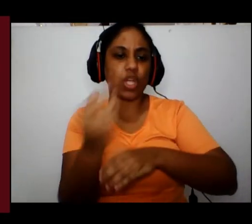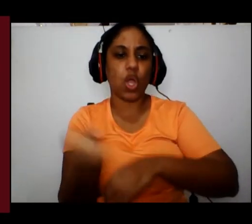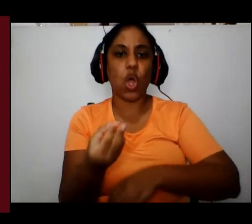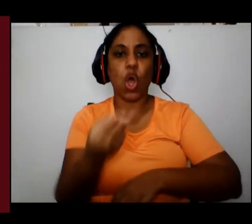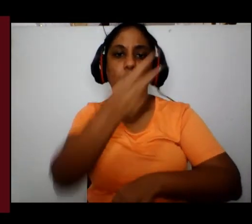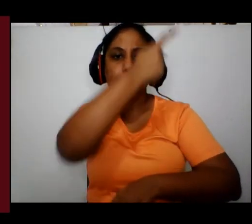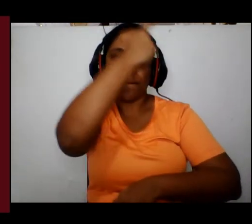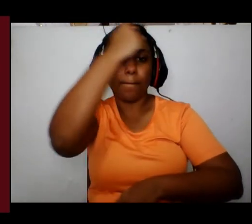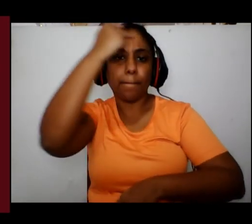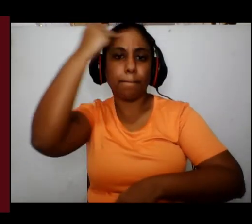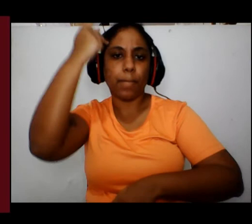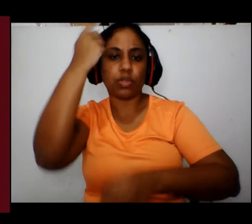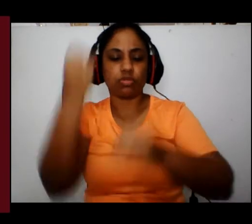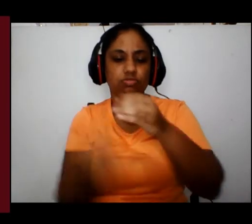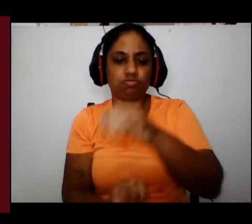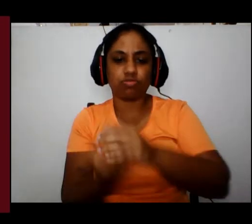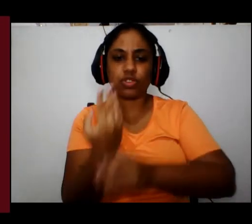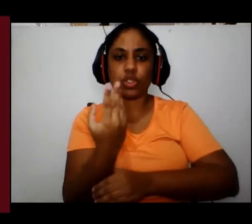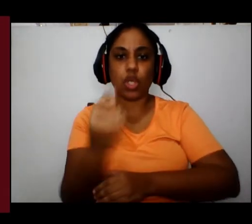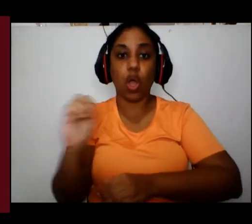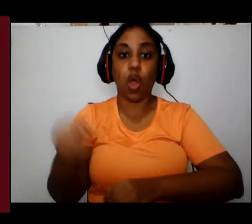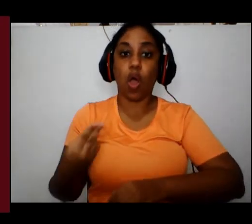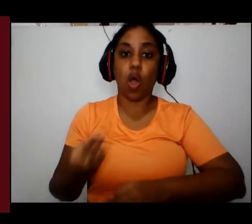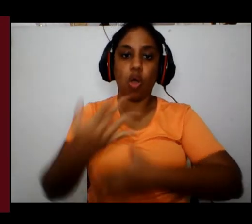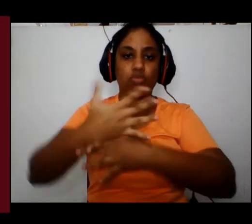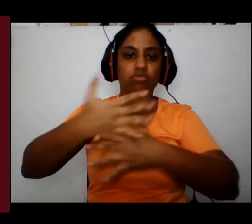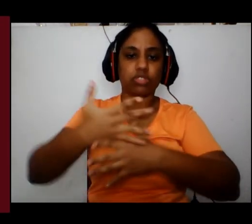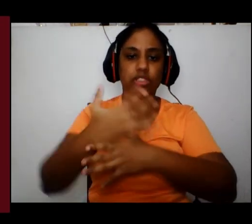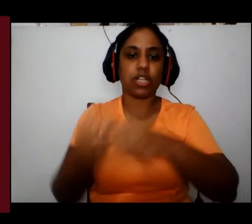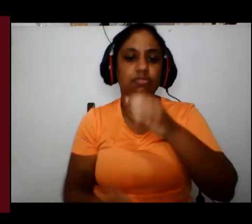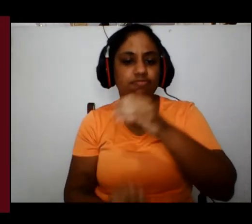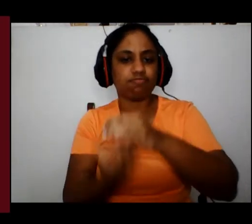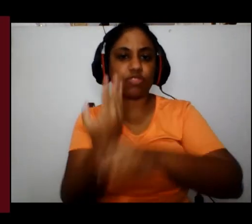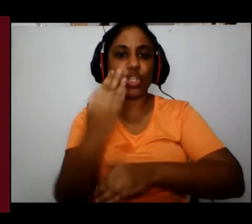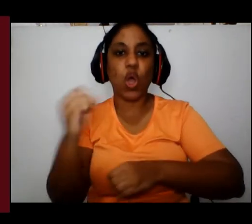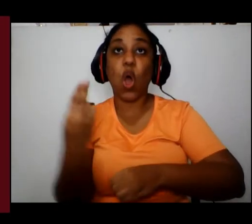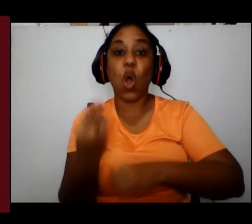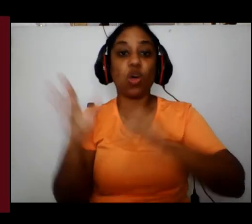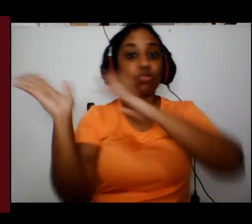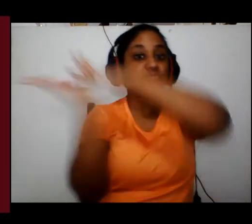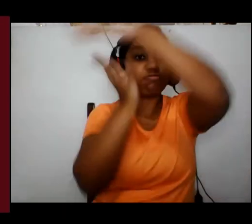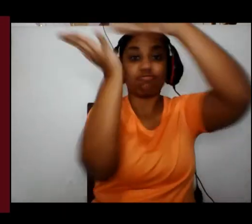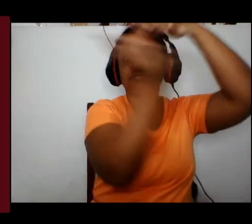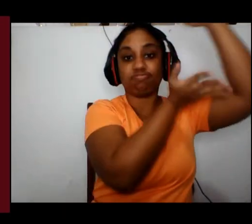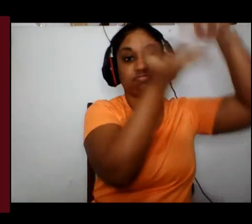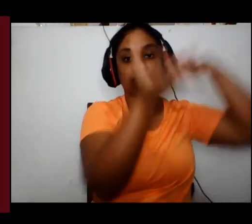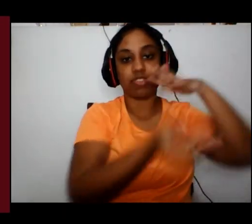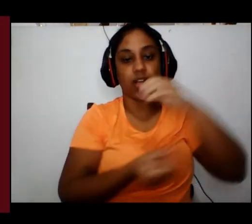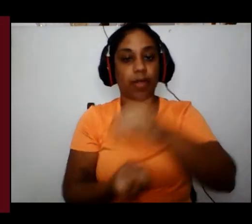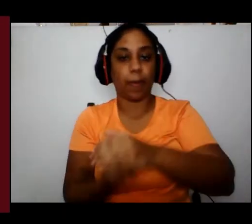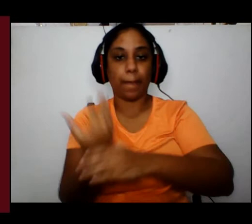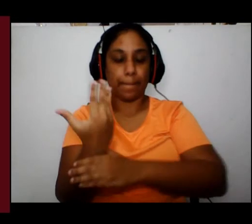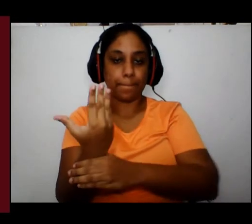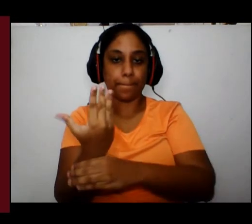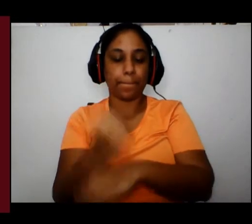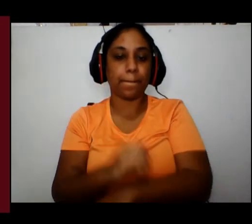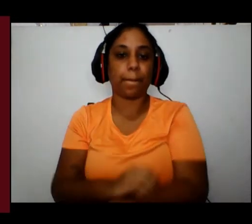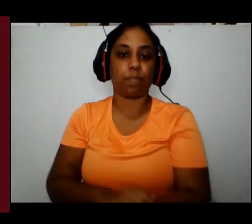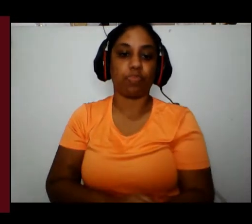explica a origem do homem, de uma cidade, de uma disciplina sagrada, do universo ou de uma crença